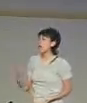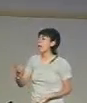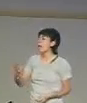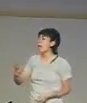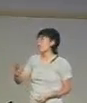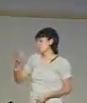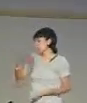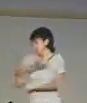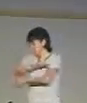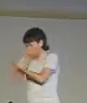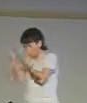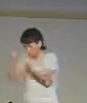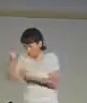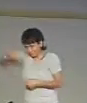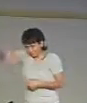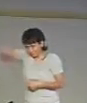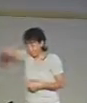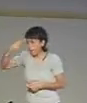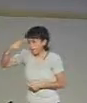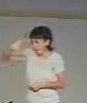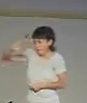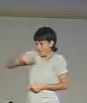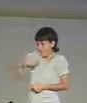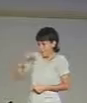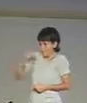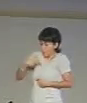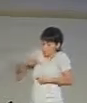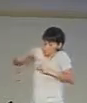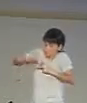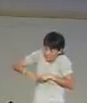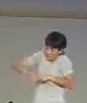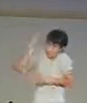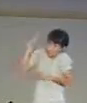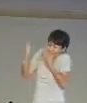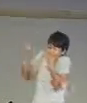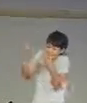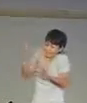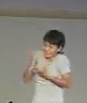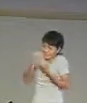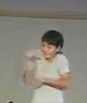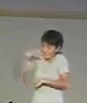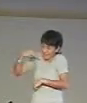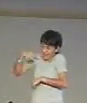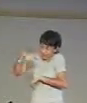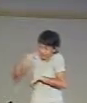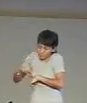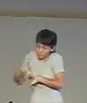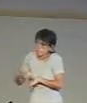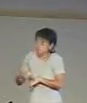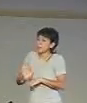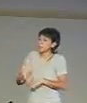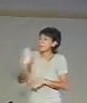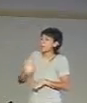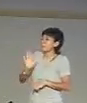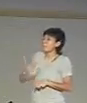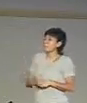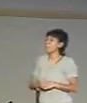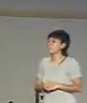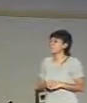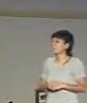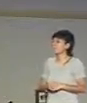médico, que formaba parte de los criterios insoslayables del control prenatal. O sea, en